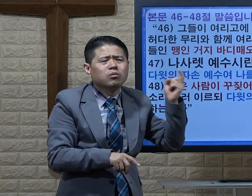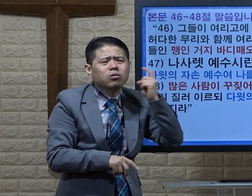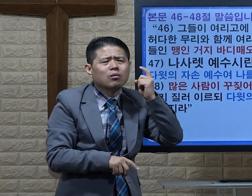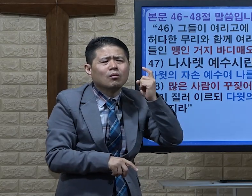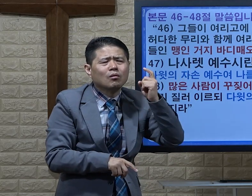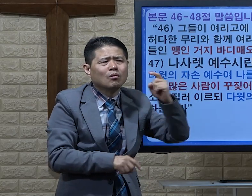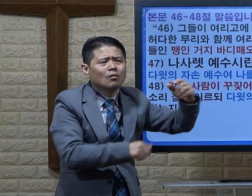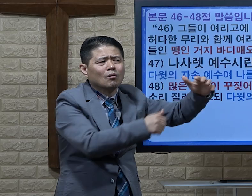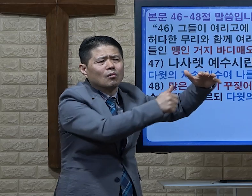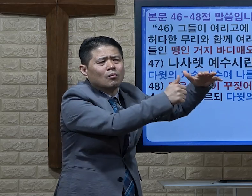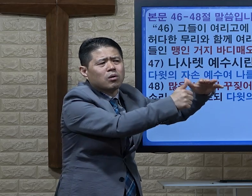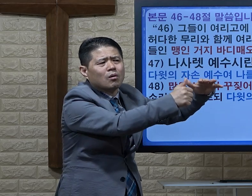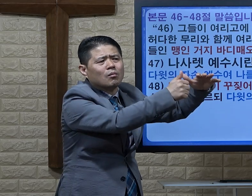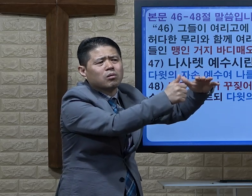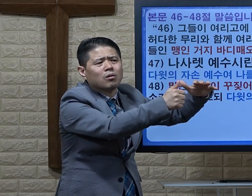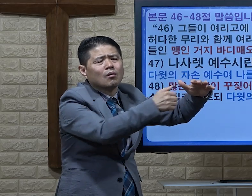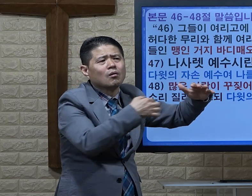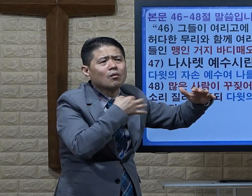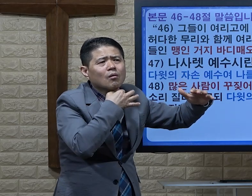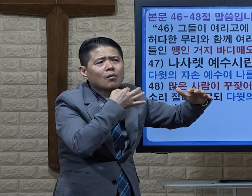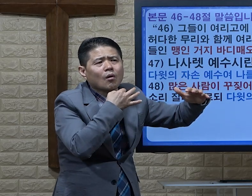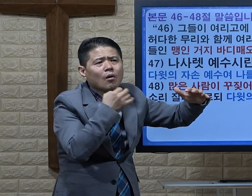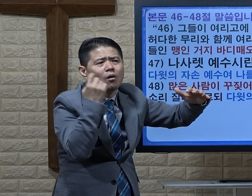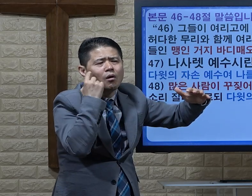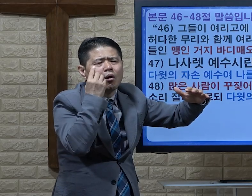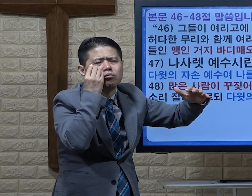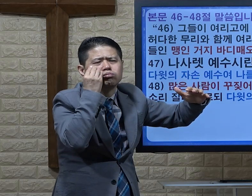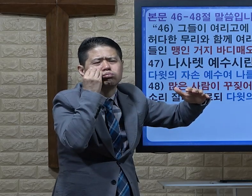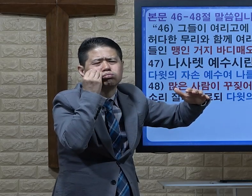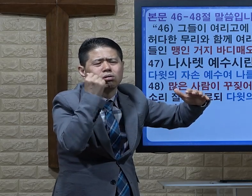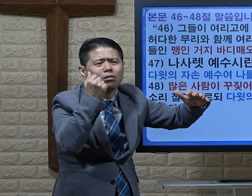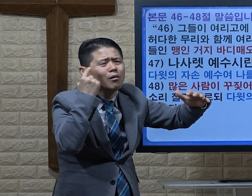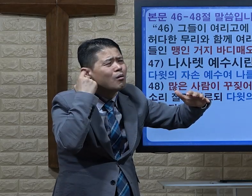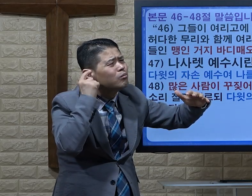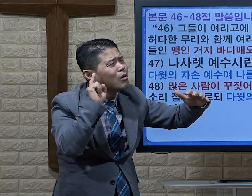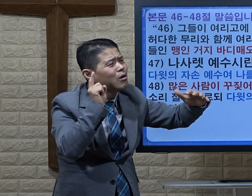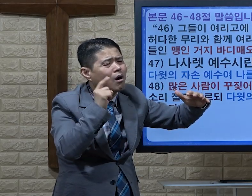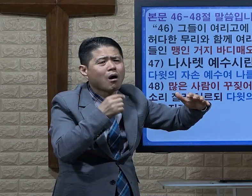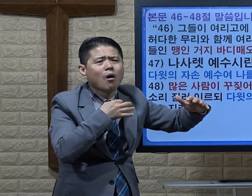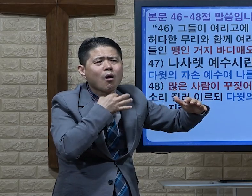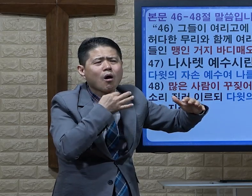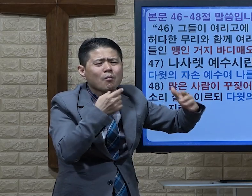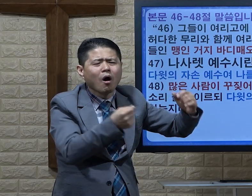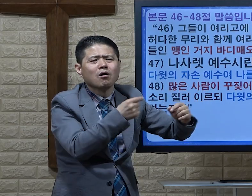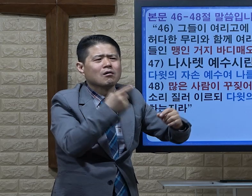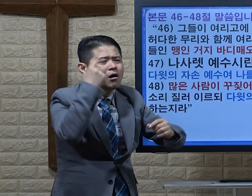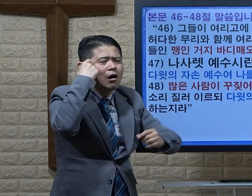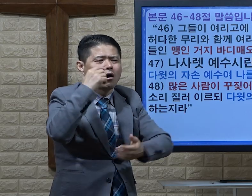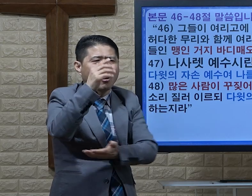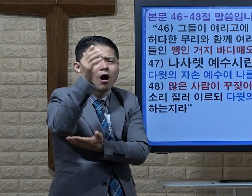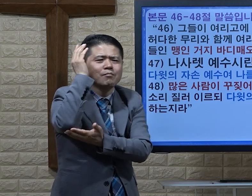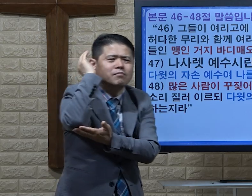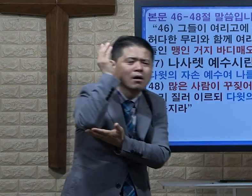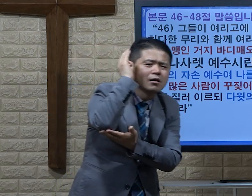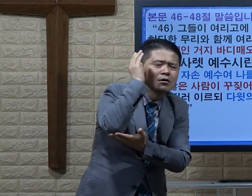그 바디메오가 예수님이 온다라는 사실을 들었습니다. 예수님이